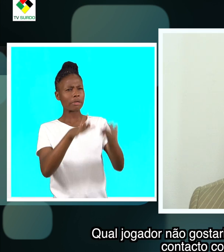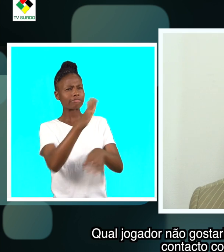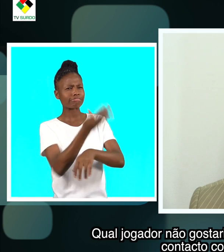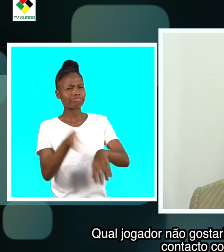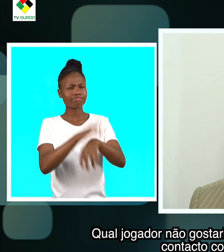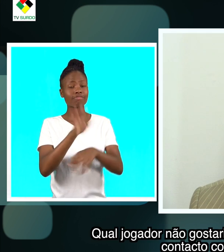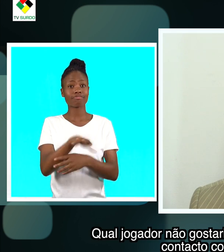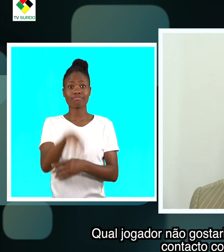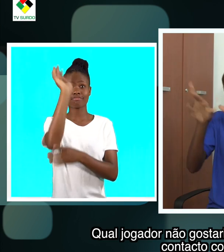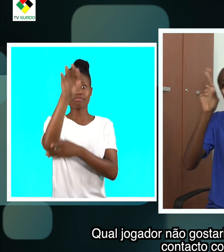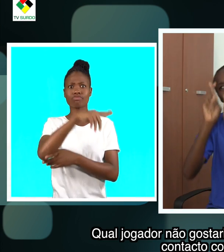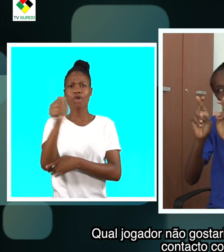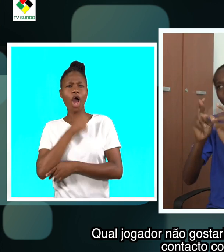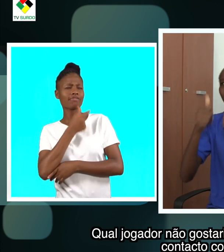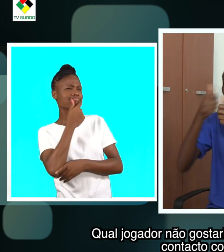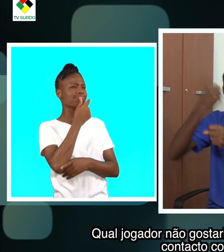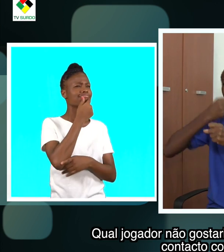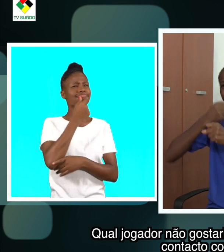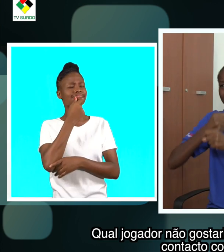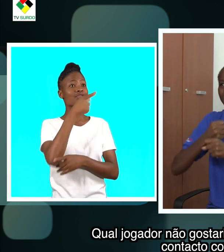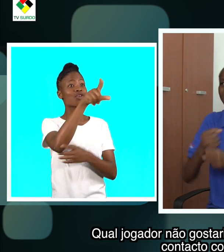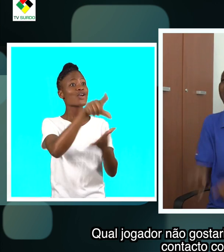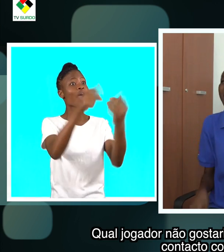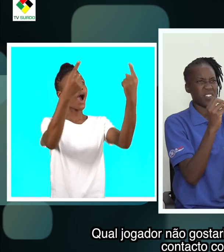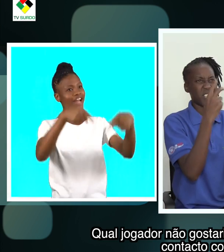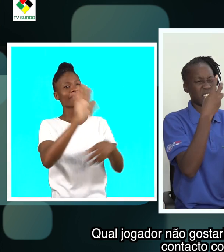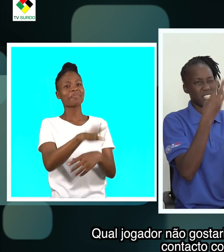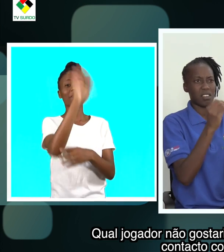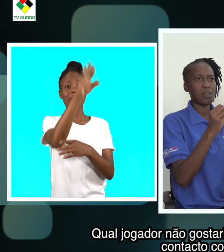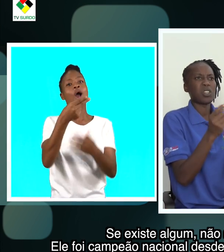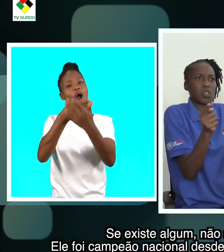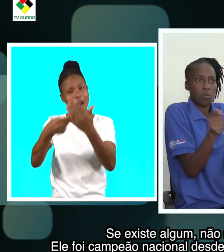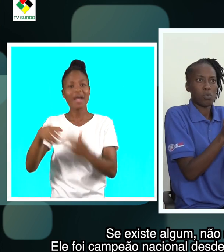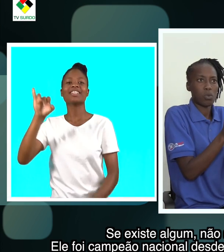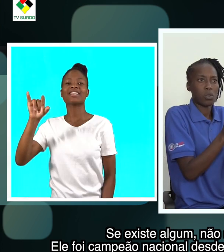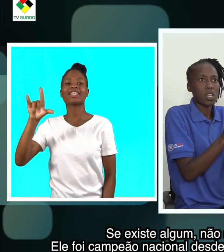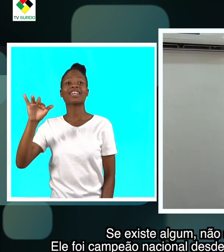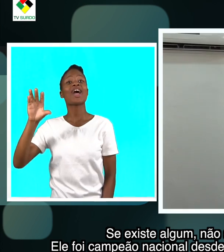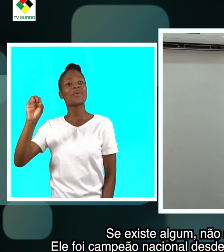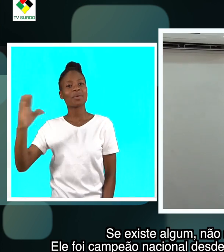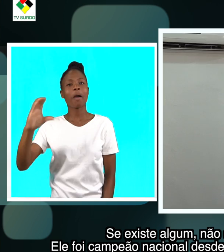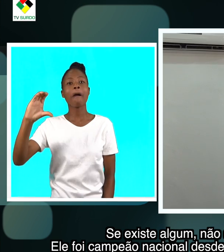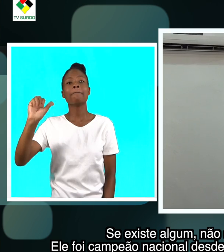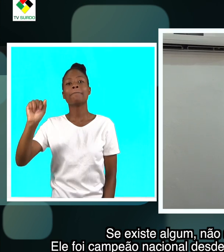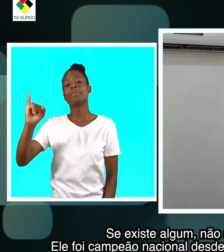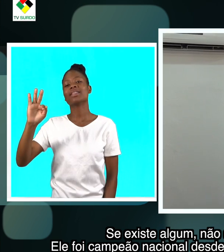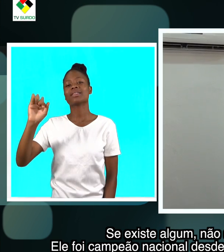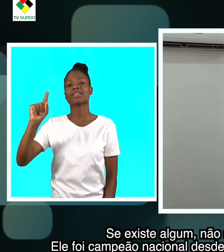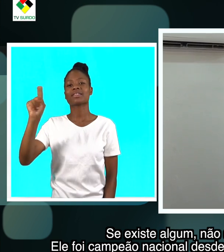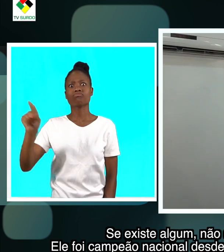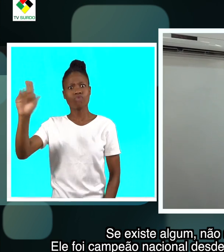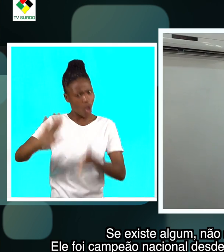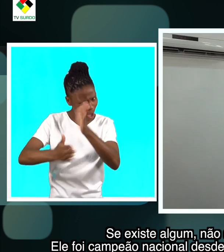Qual jogador não gostaria de se afirmar no primeiro contacto com o desporto? Se existe algum, não é o caso de Lido Caifás. Ele foi